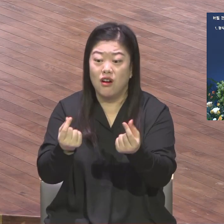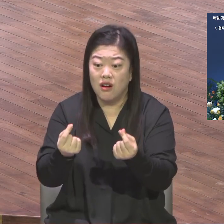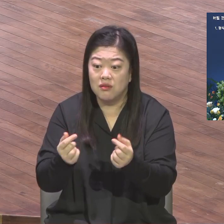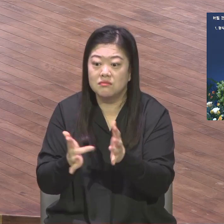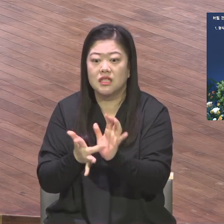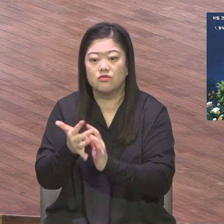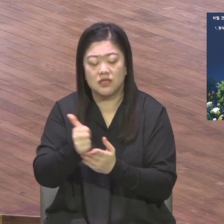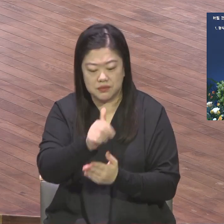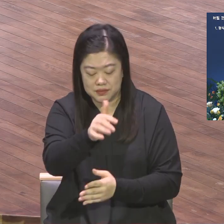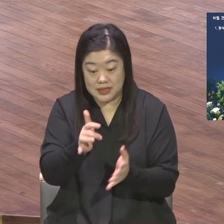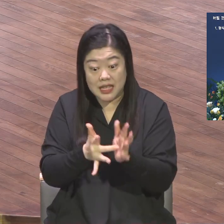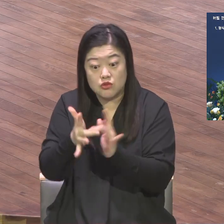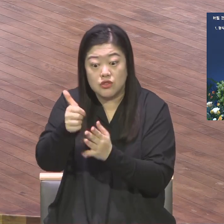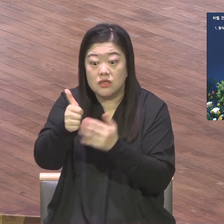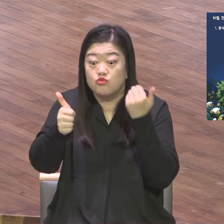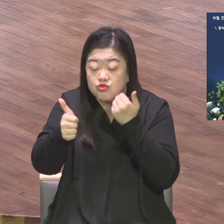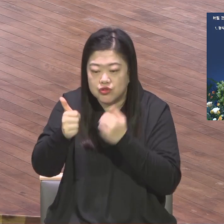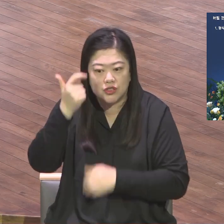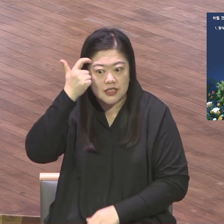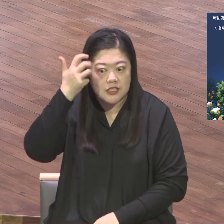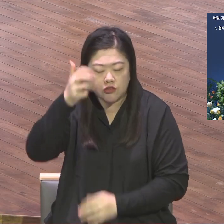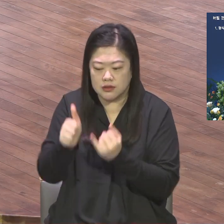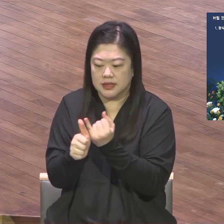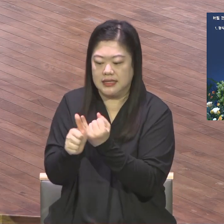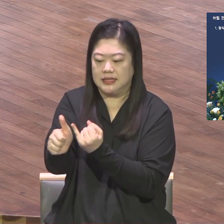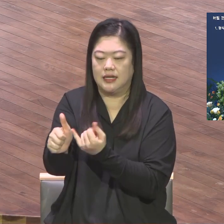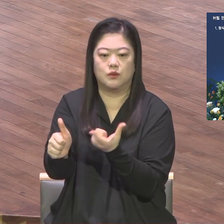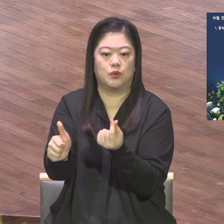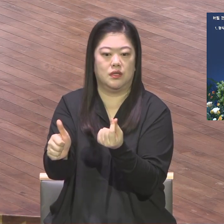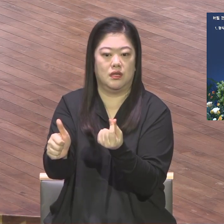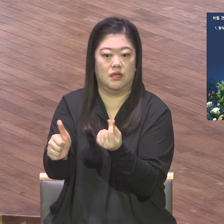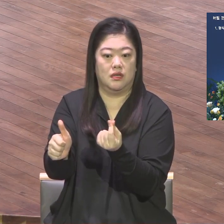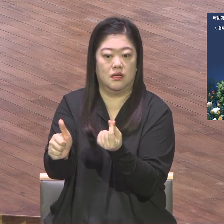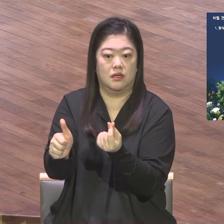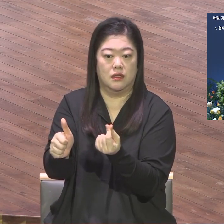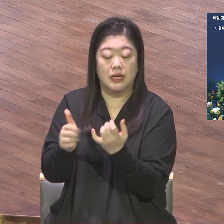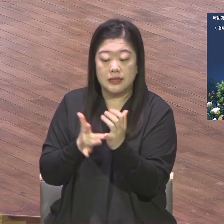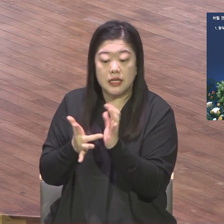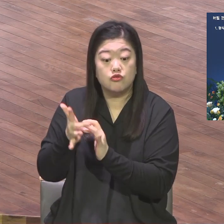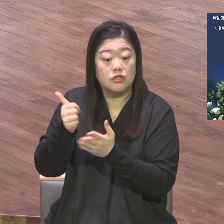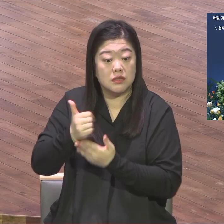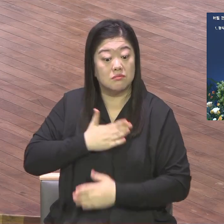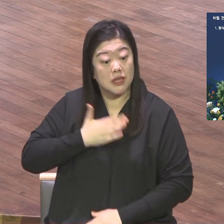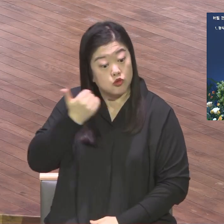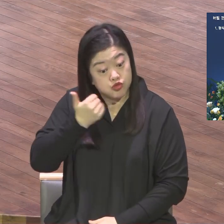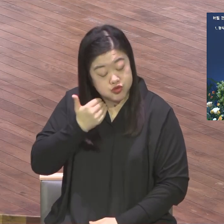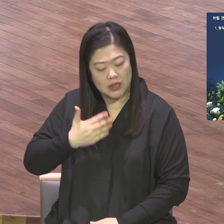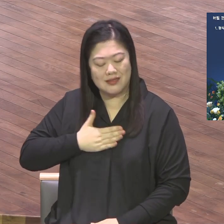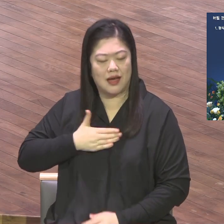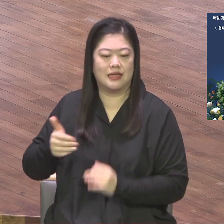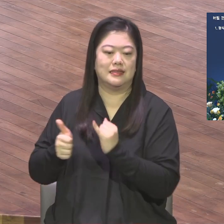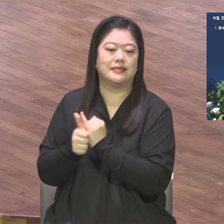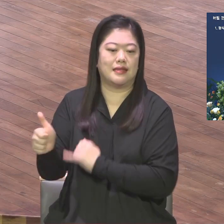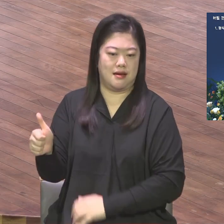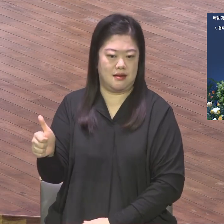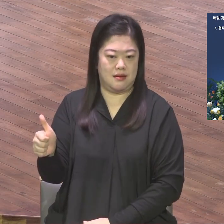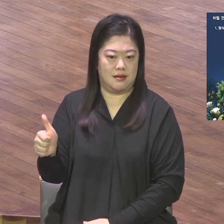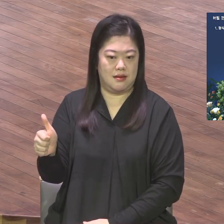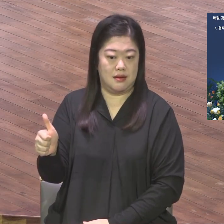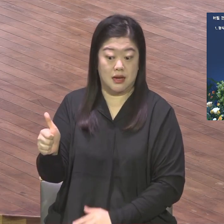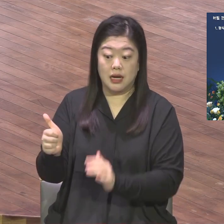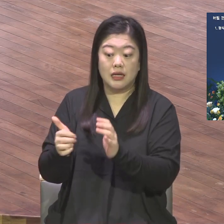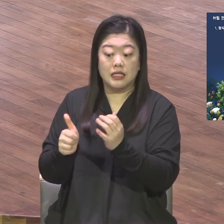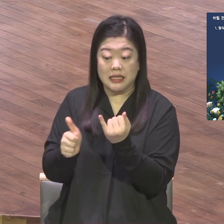영적 신랑이에요. 지금 영적 말을 알아들어야 되는데 예수님 자신이 신랑이라는 겁니다. 신랑 대신 예수께서 다시 오실